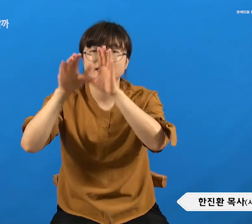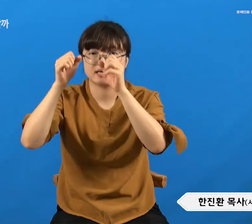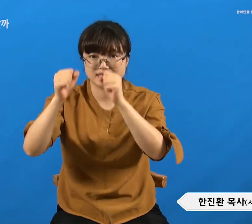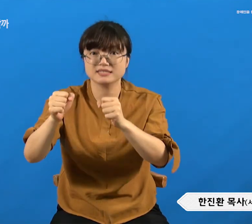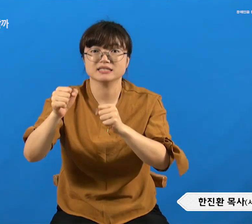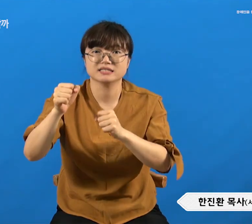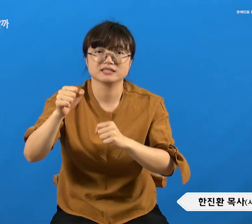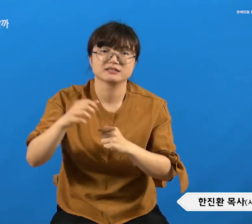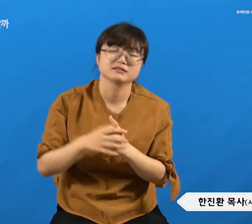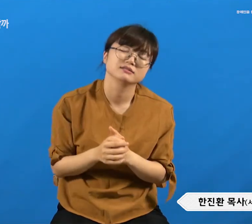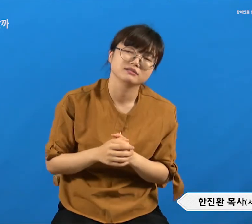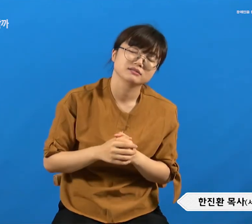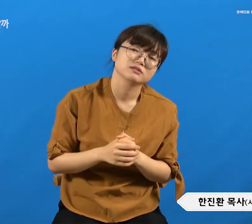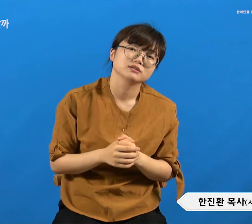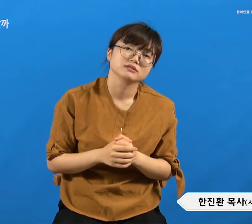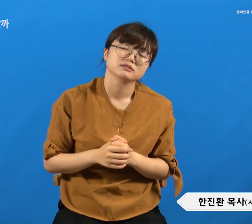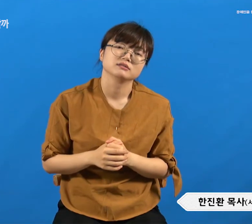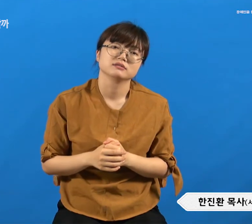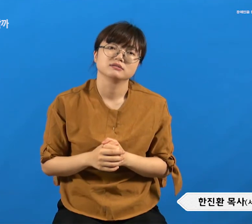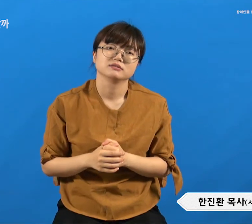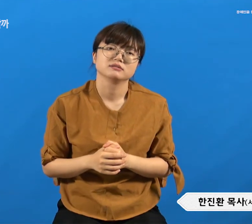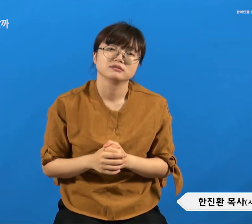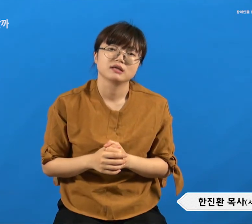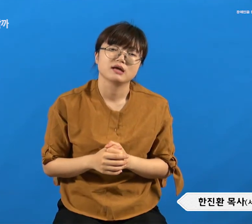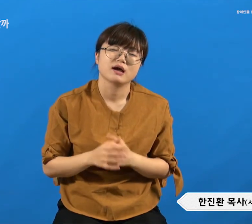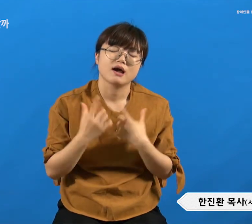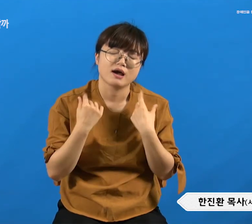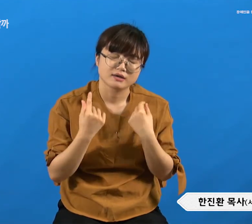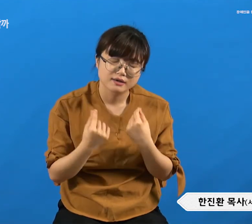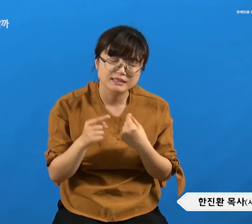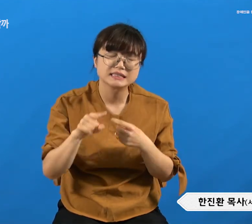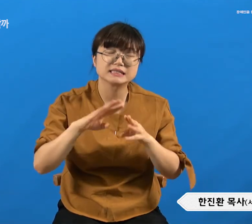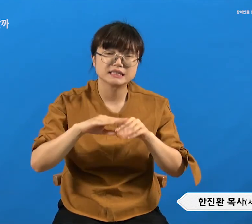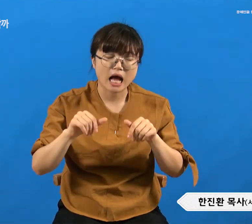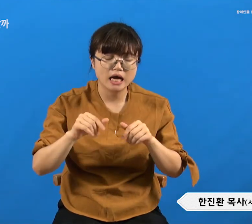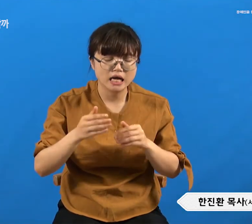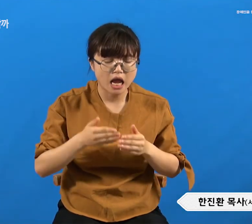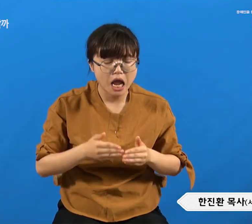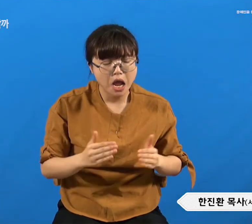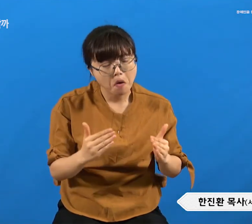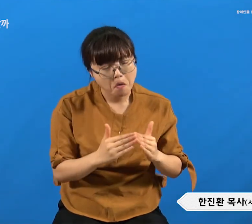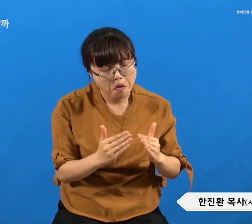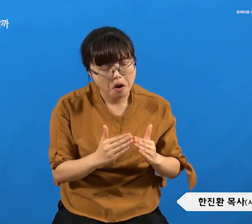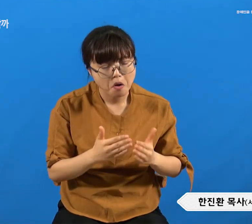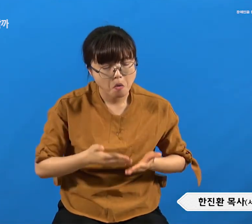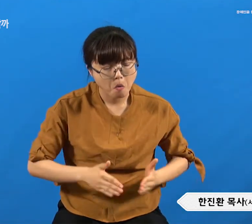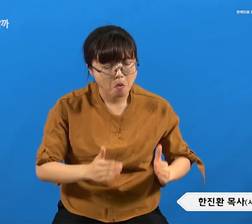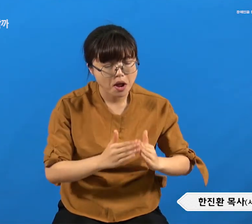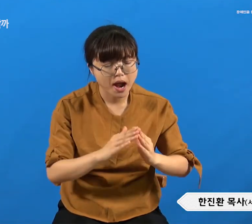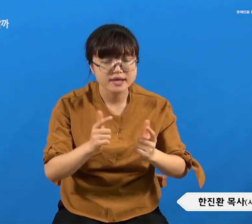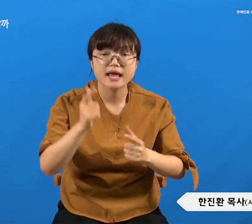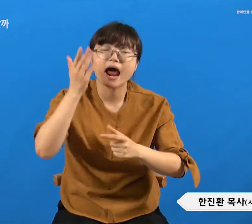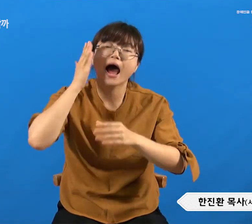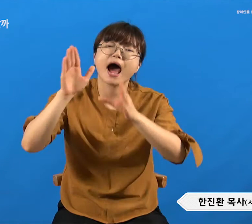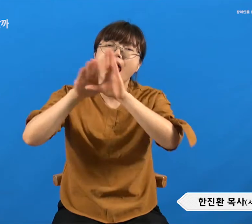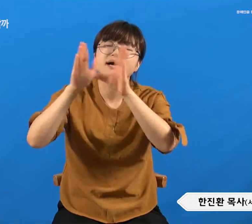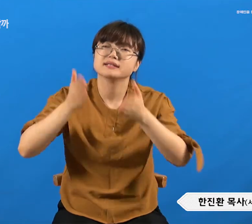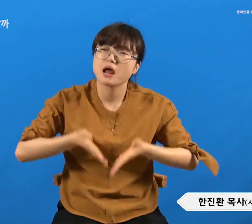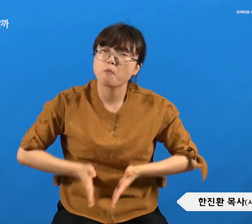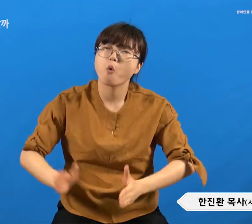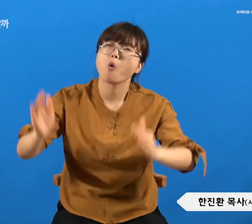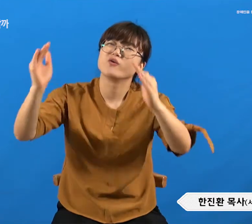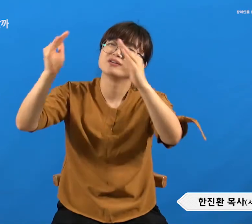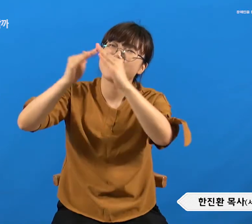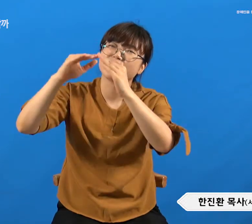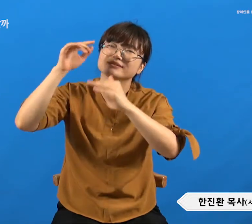요셉을 위시한 우리 믿음의 조상들은 한결같이 이 땅에 있는 본향이 아니라 하늘에 있는 본향을